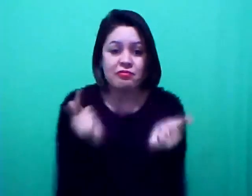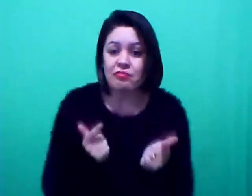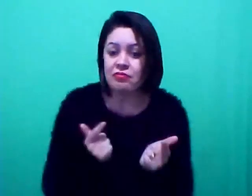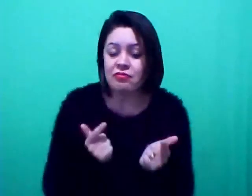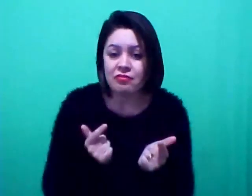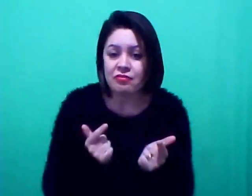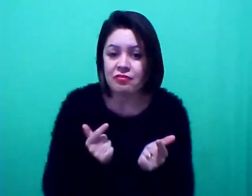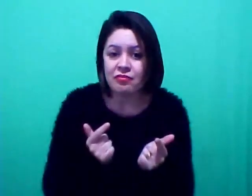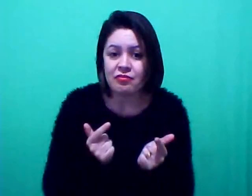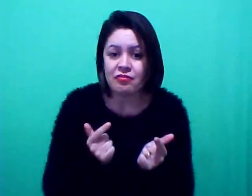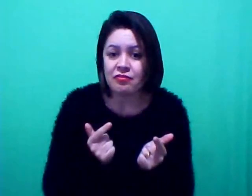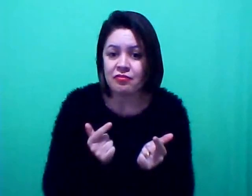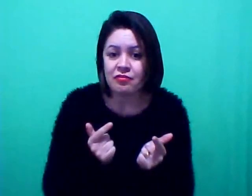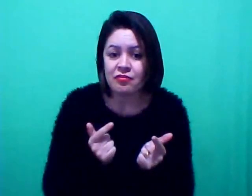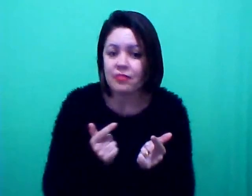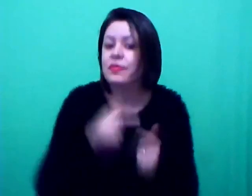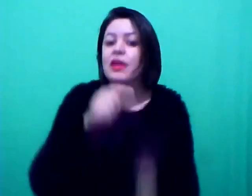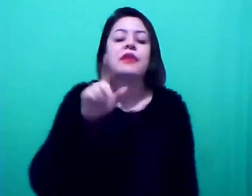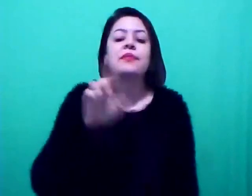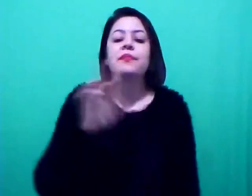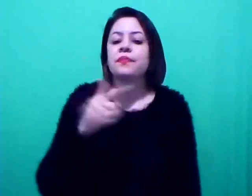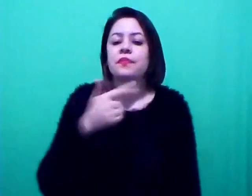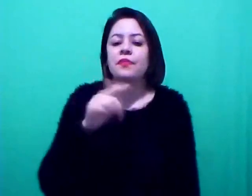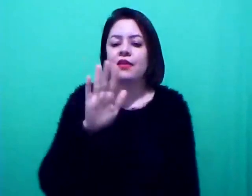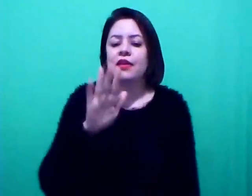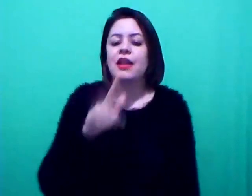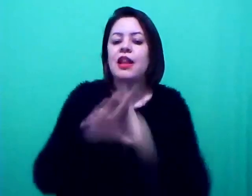Ele não tem nenhuma matéria, nem nenhuma disciplina, ele não consegue.